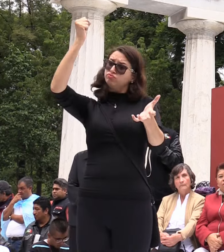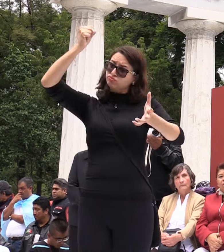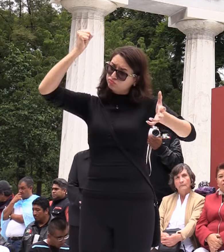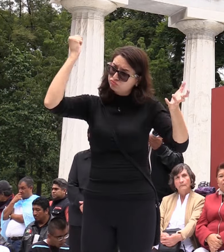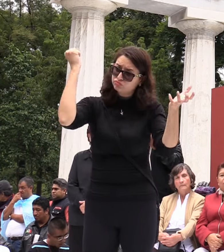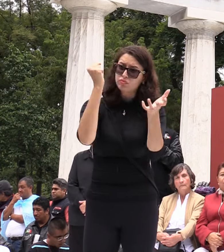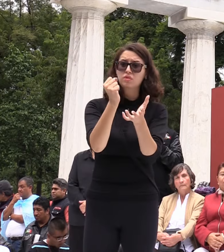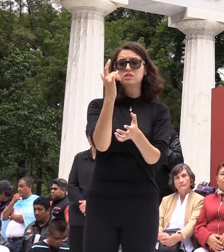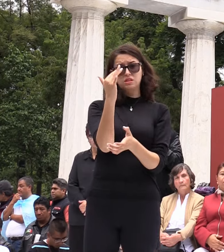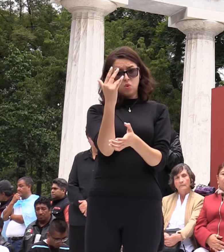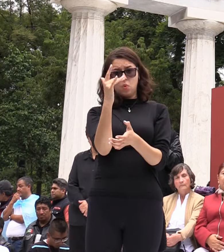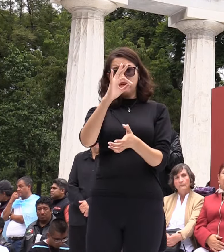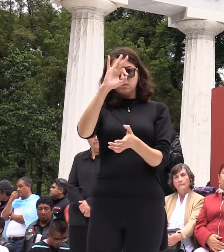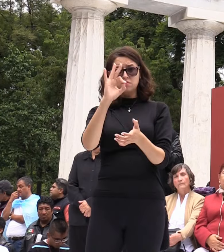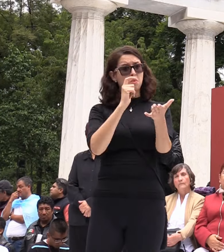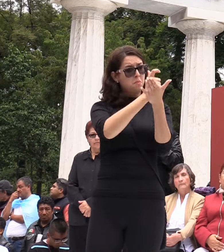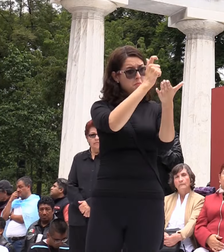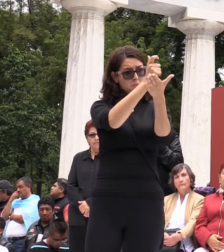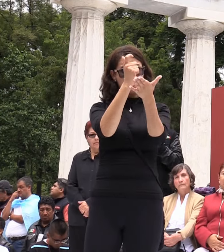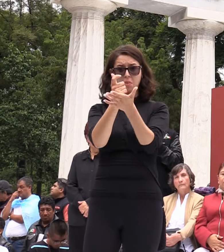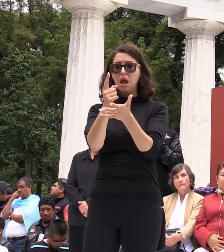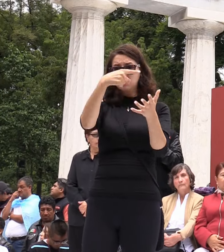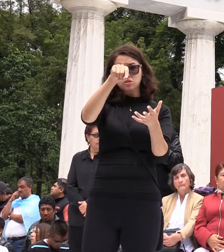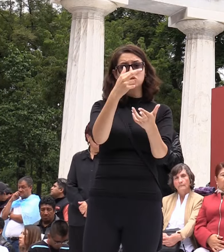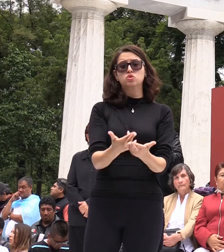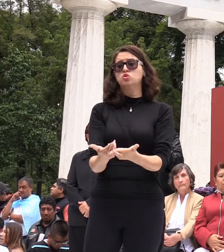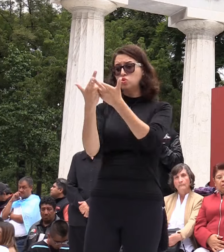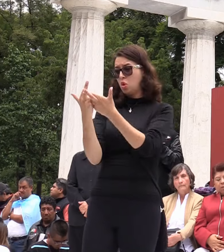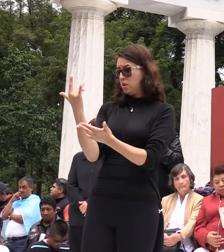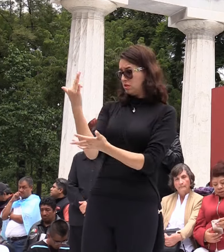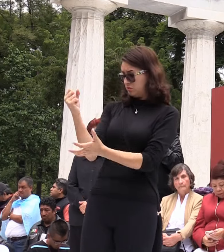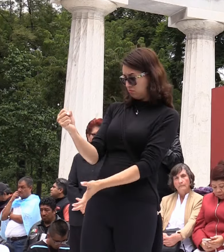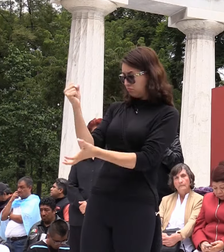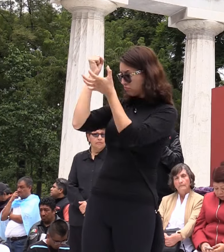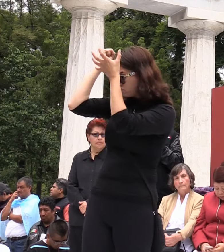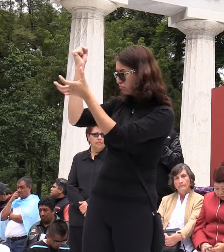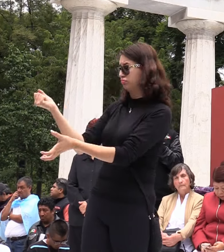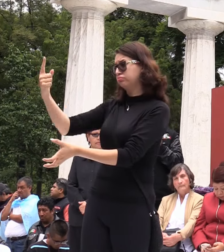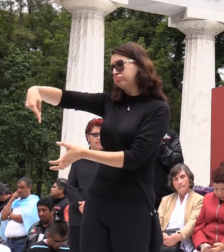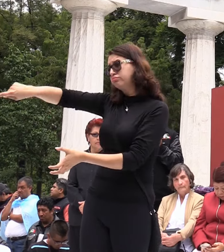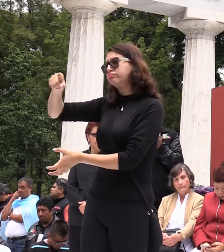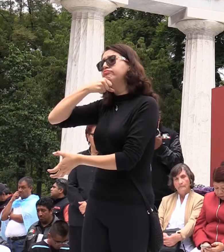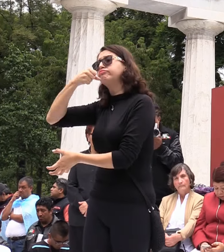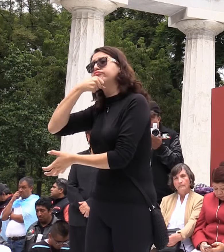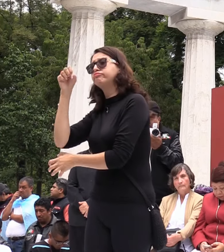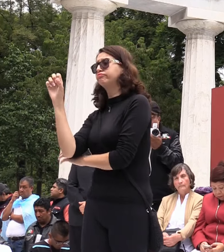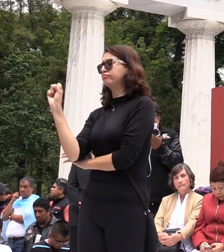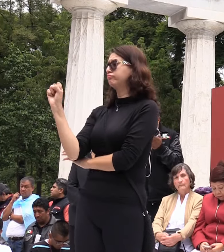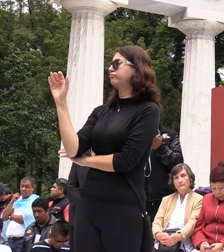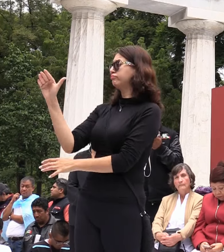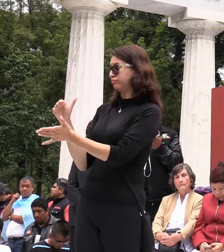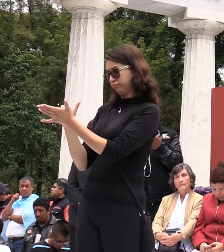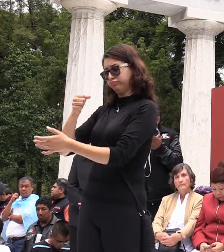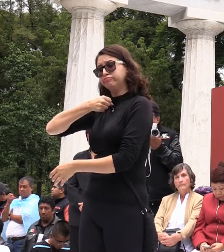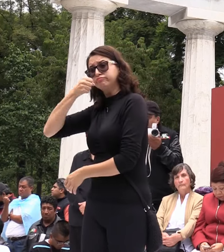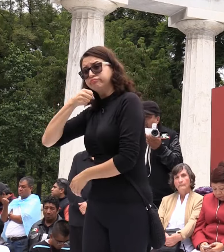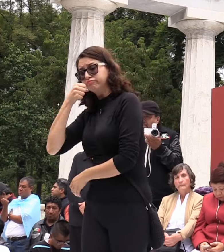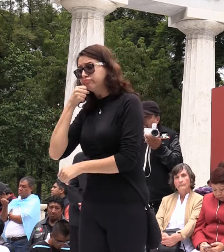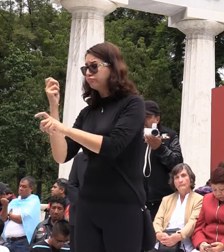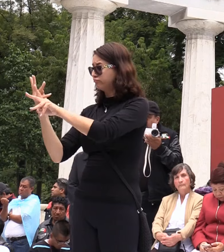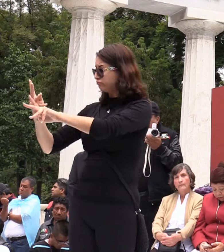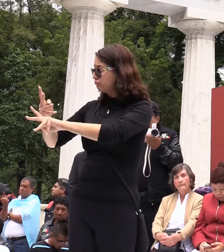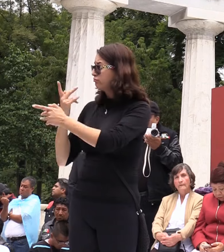al 50% para garantizar con ella la pensión de 65 mil adultos